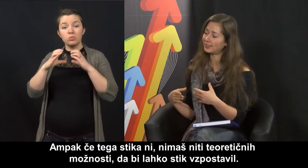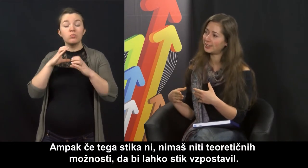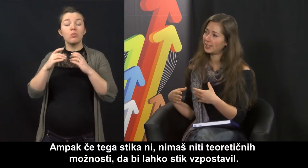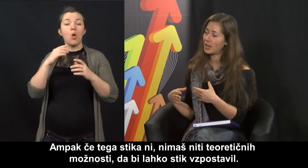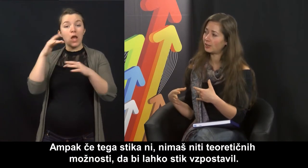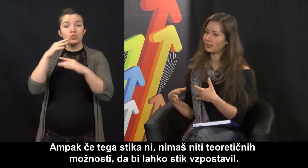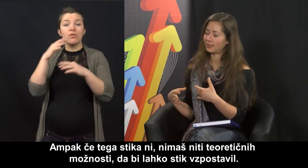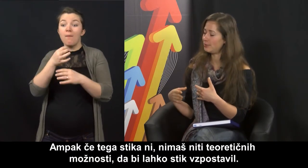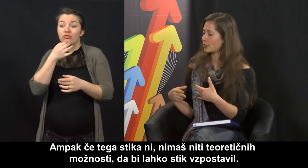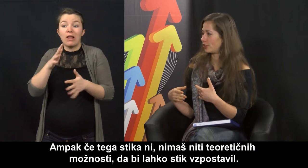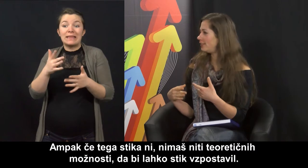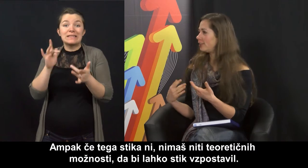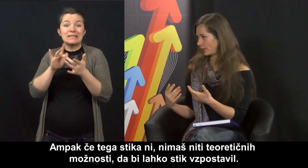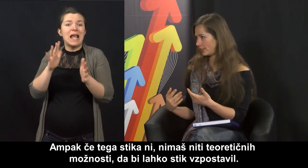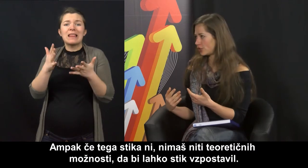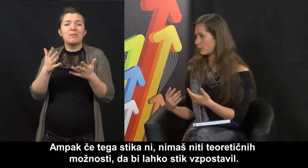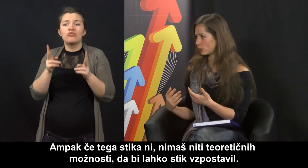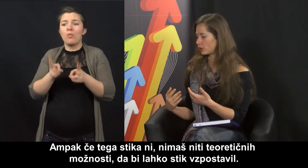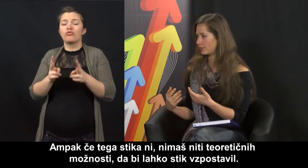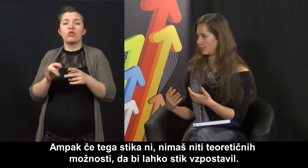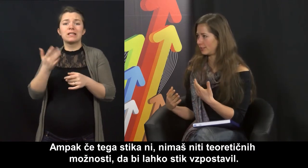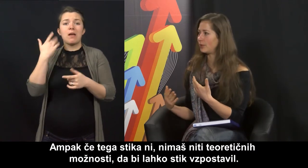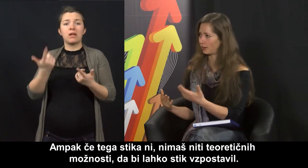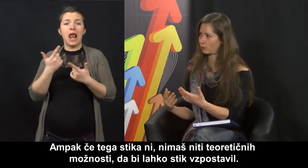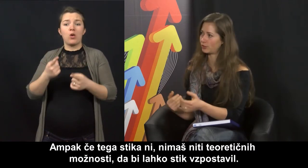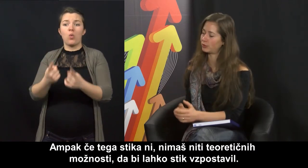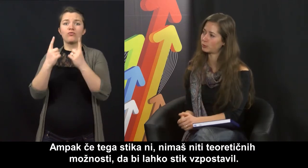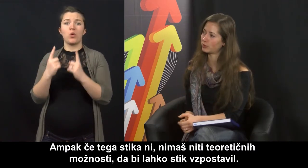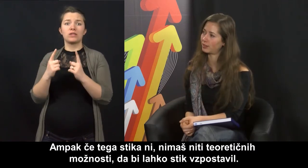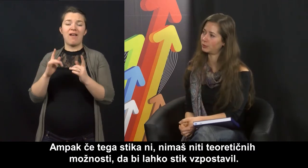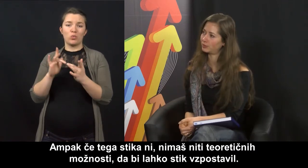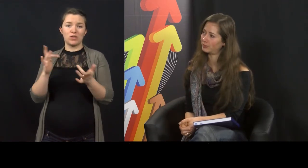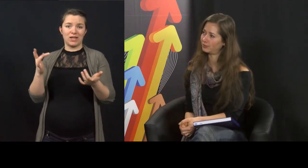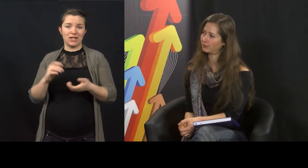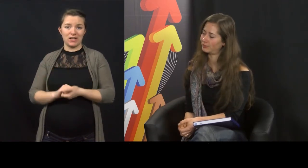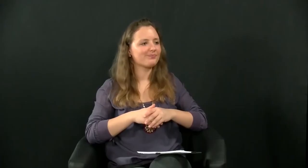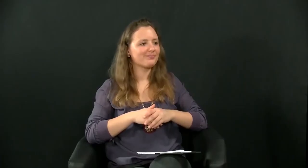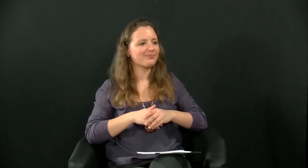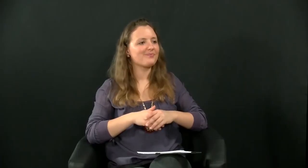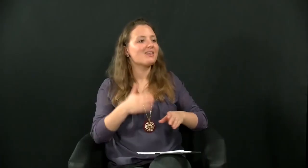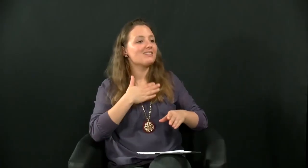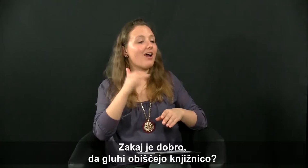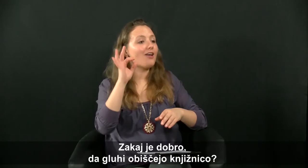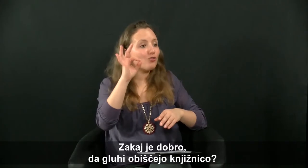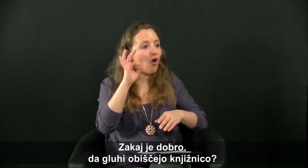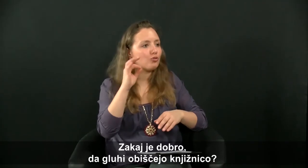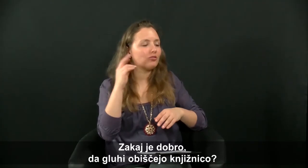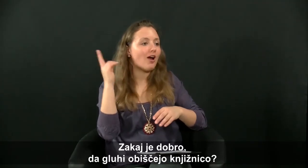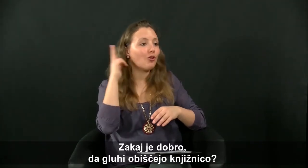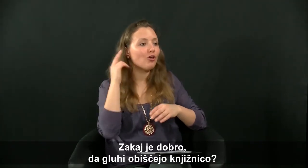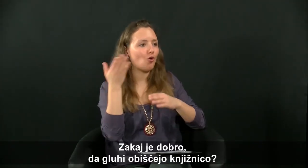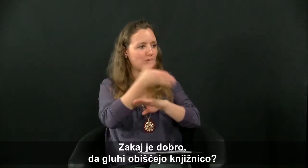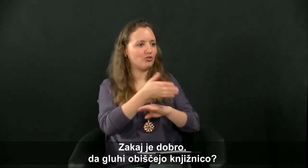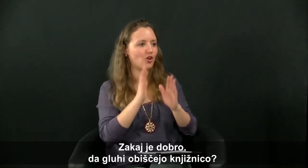ni, nimaš niti teoretičnih možnosti, da bi lahko stik vzpostavil. Tako je dobro,